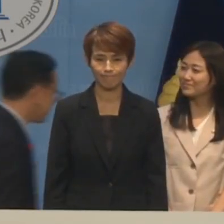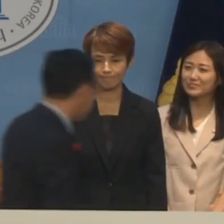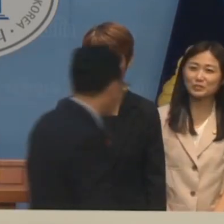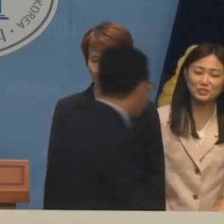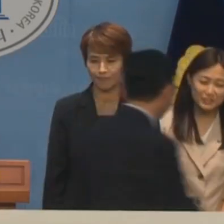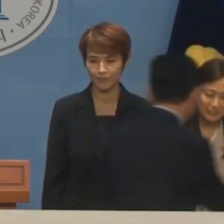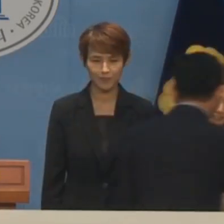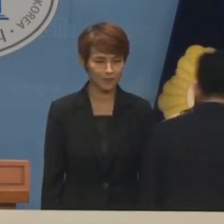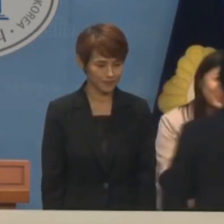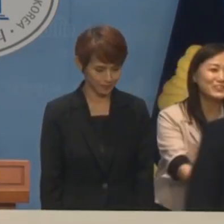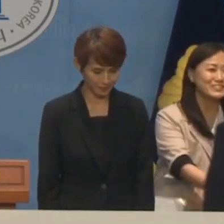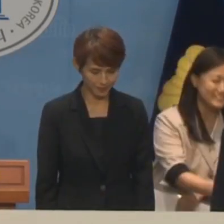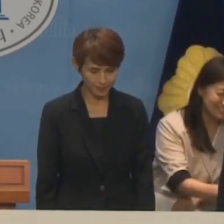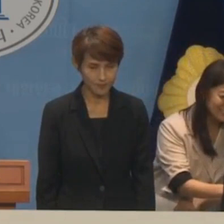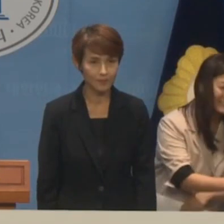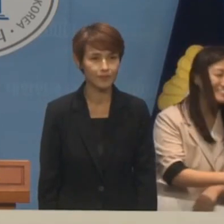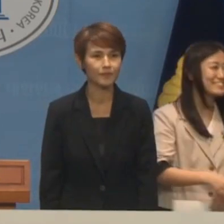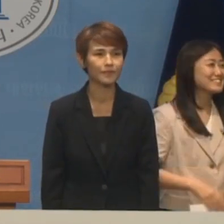의원님 오래 있습니다.